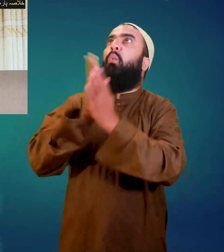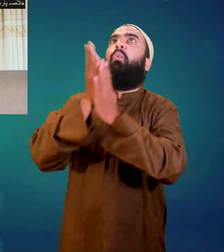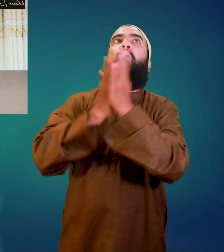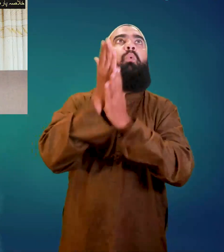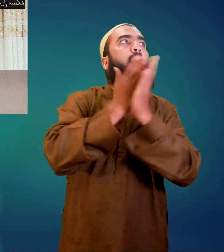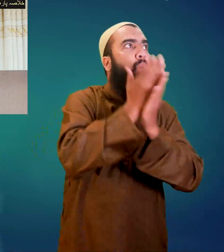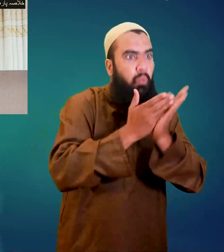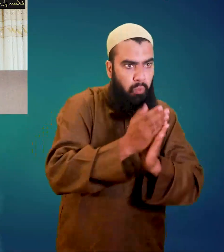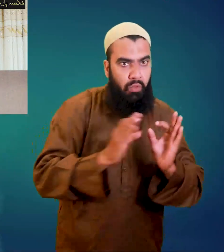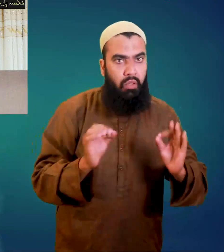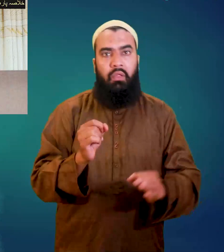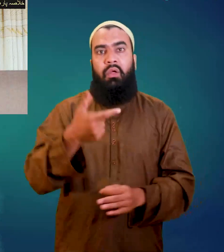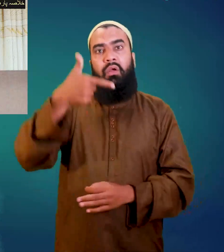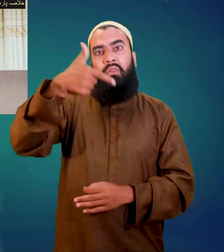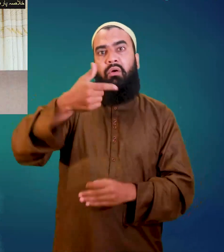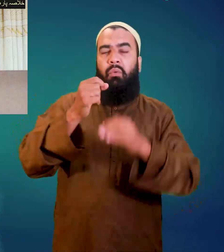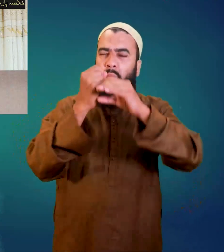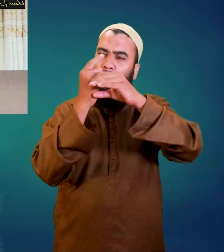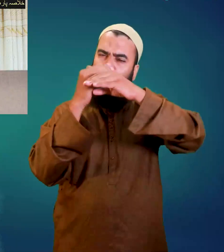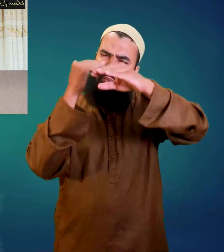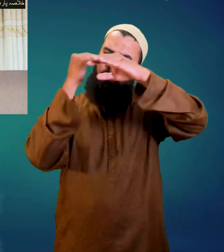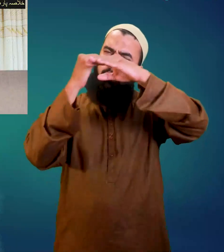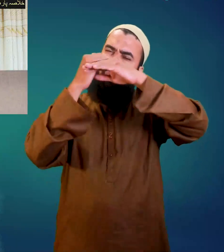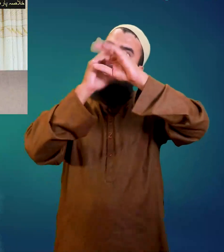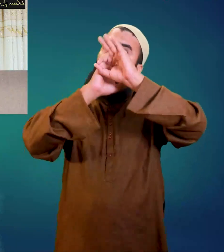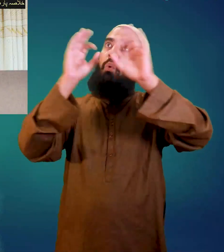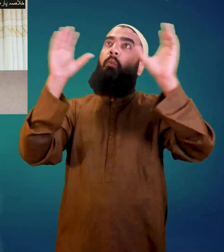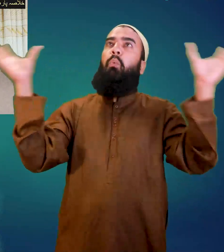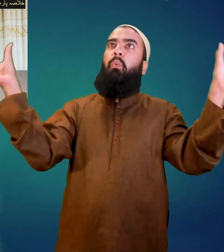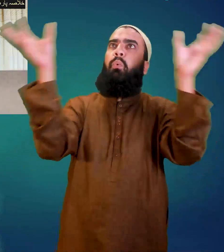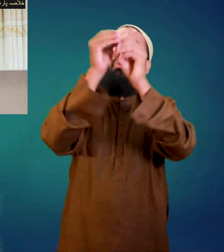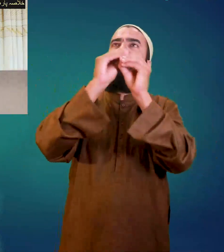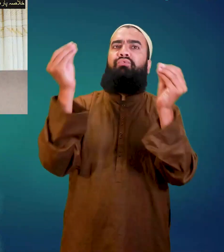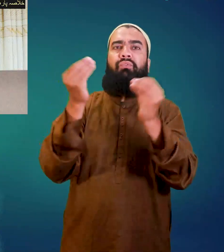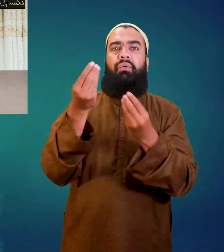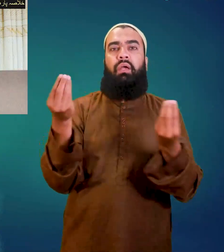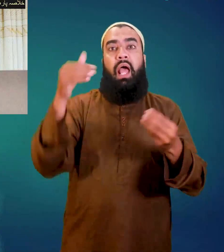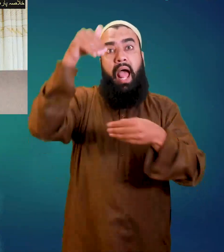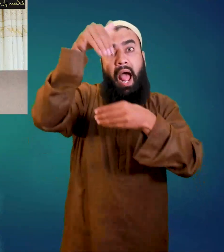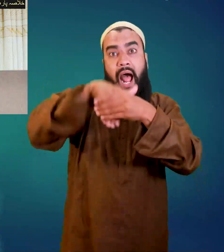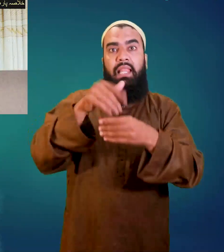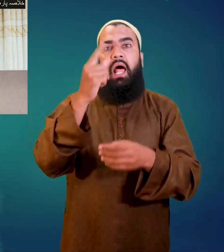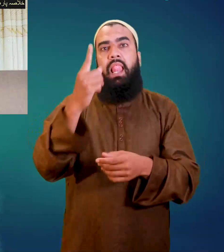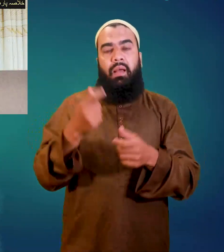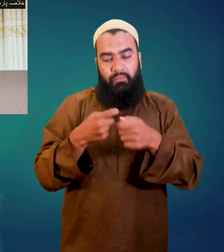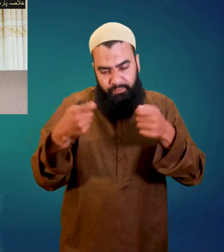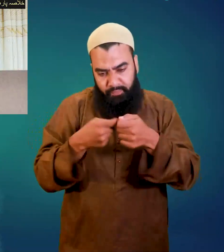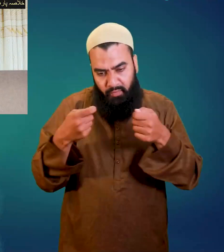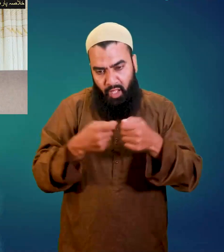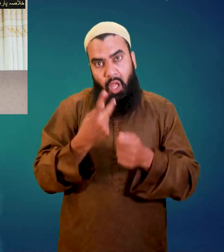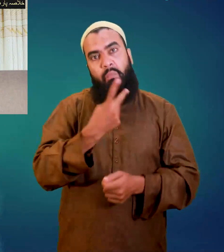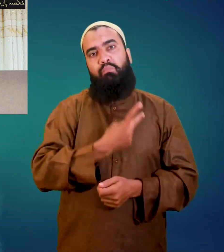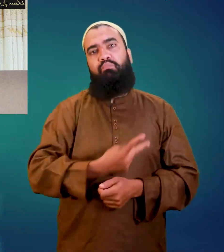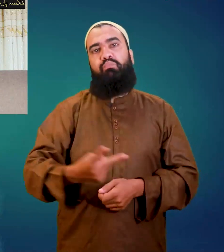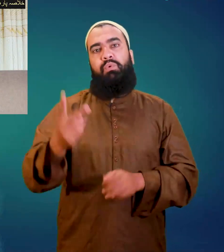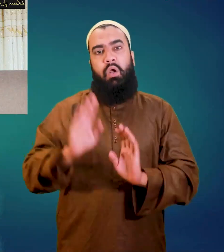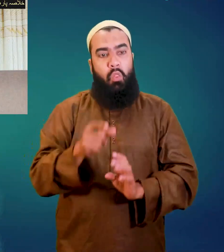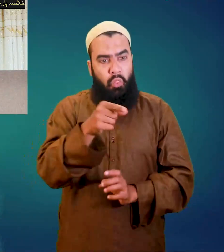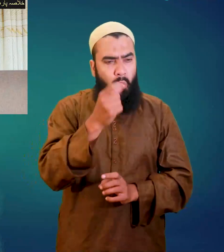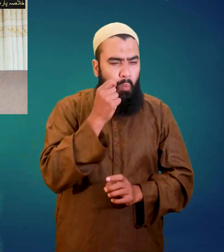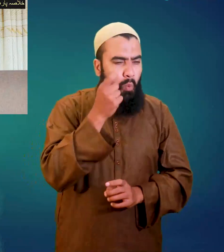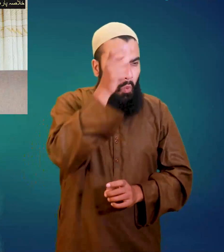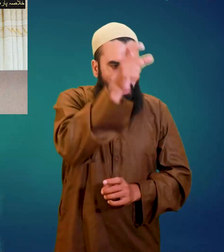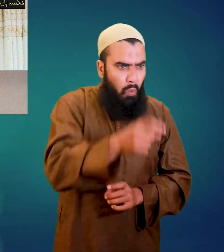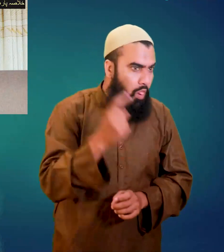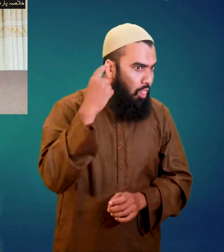کی حمد بیان کرتا ہے۔ ولیکن لا تفقہون تسبیحہم، لیکن اے انسان تم ان کی تسبیح کرنے کے